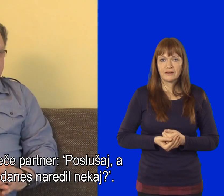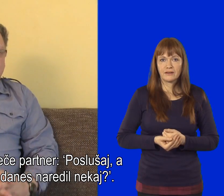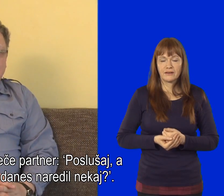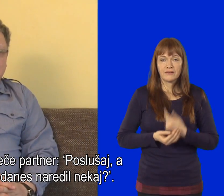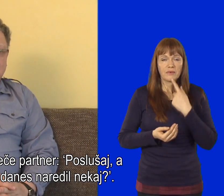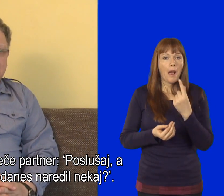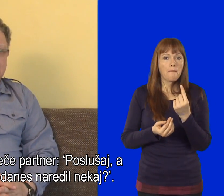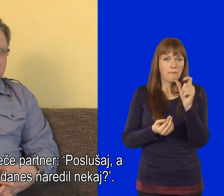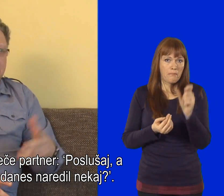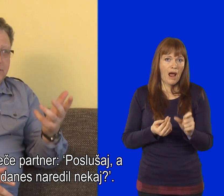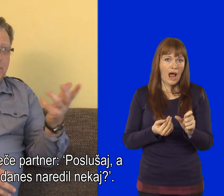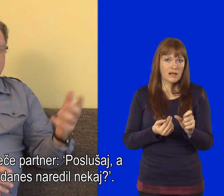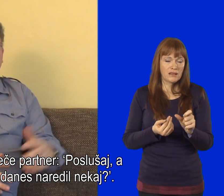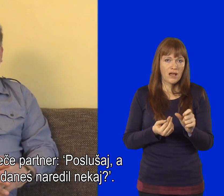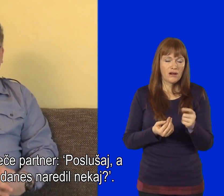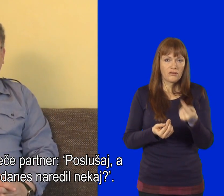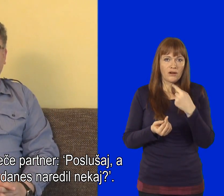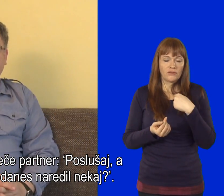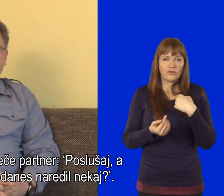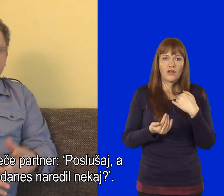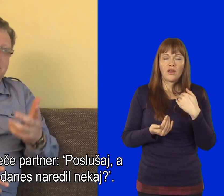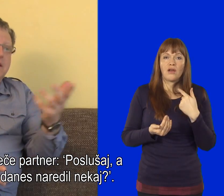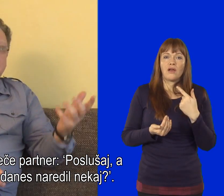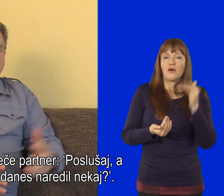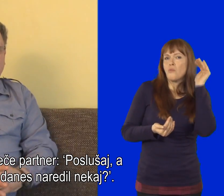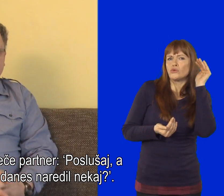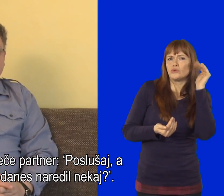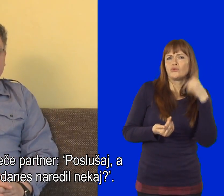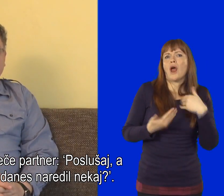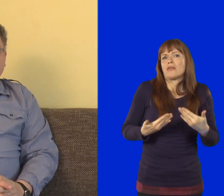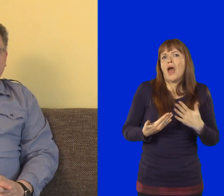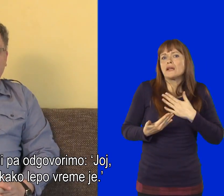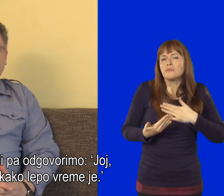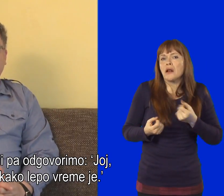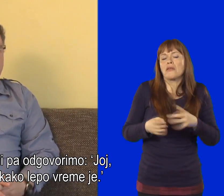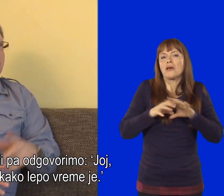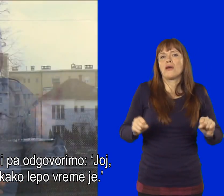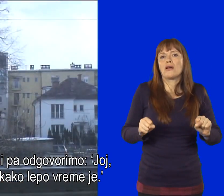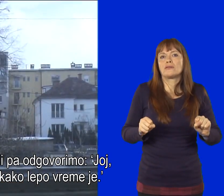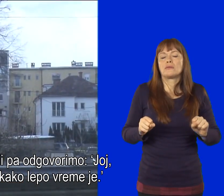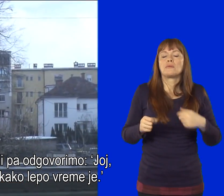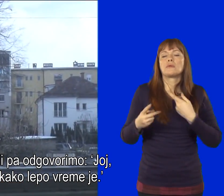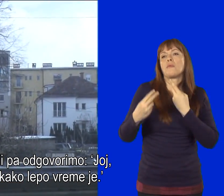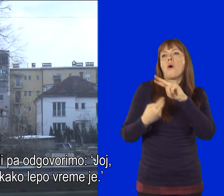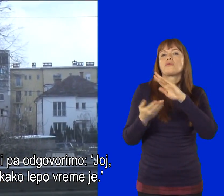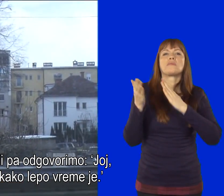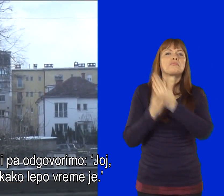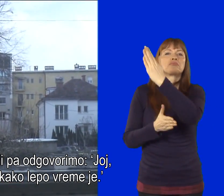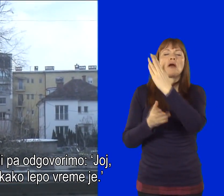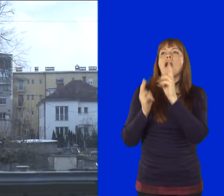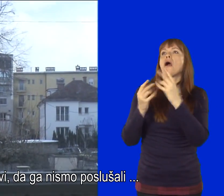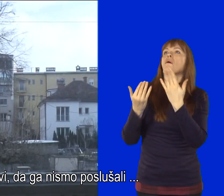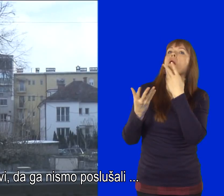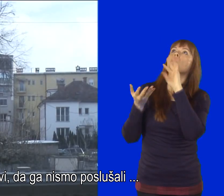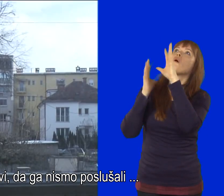Ti reče partner, poslušaj, bi danes naredil nekaj, ne? Mi pa odgovorimo, joj, kako lepo vreme je.